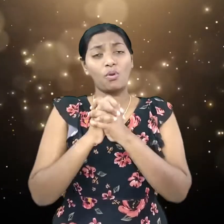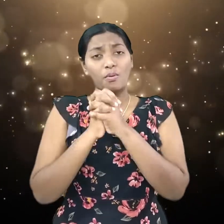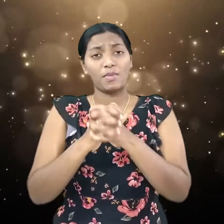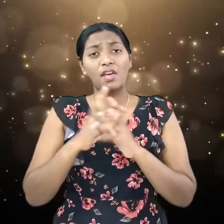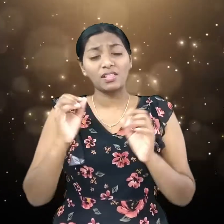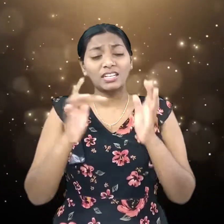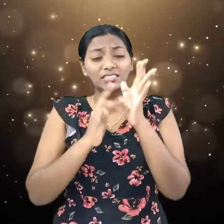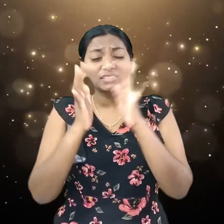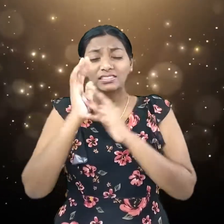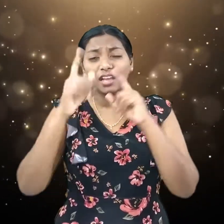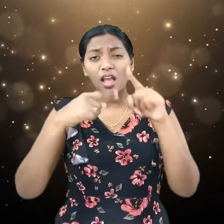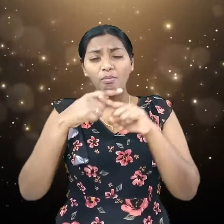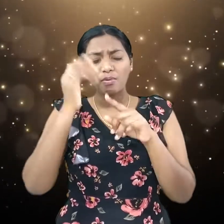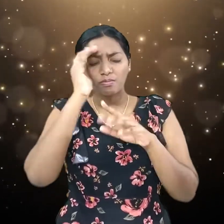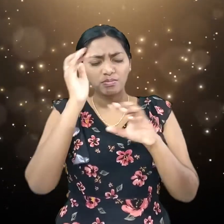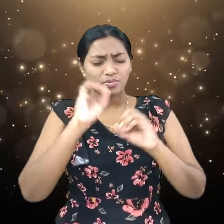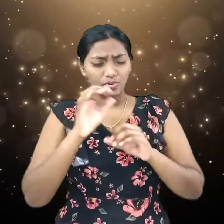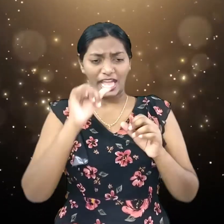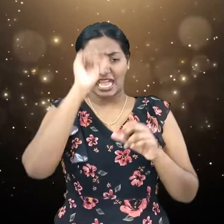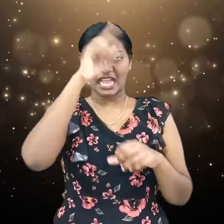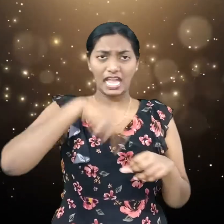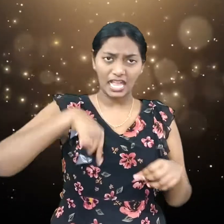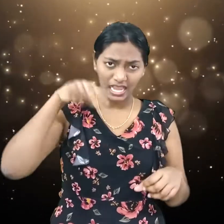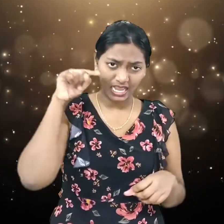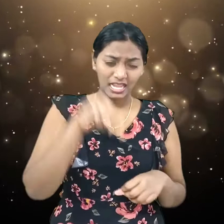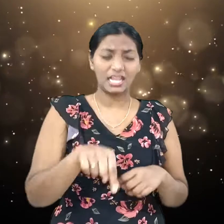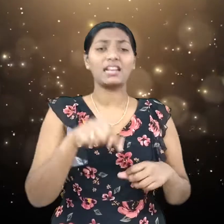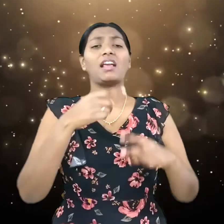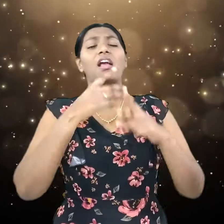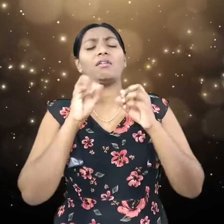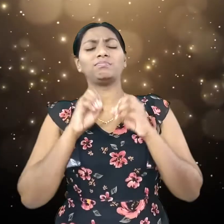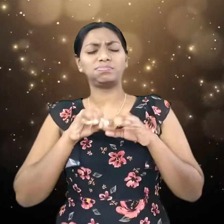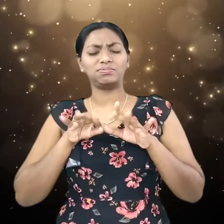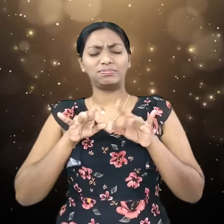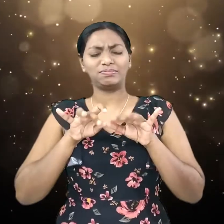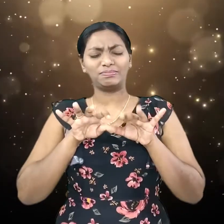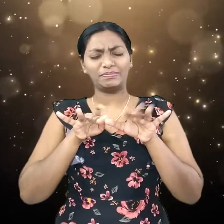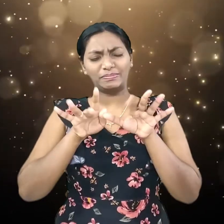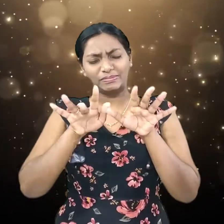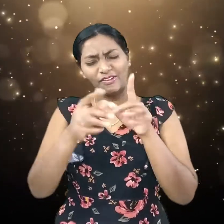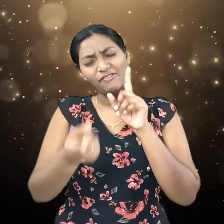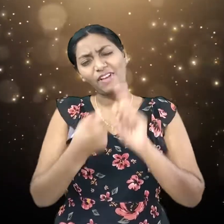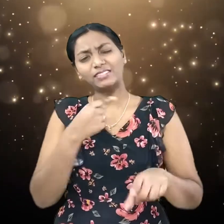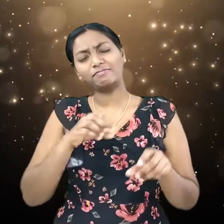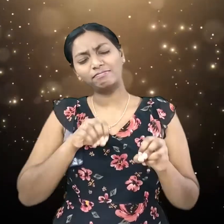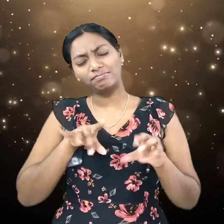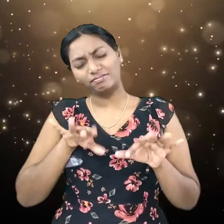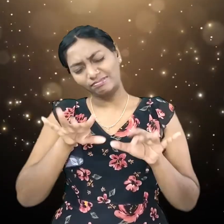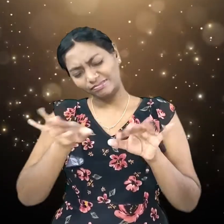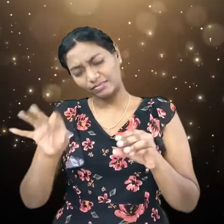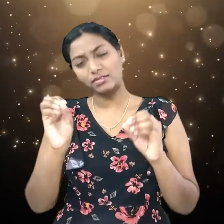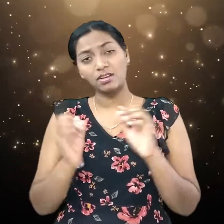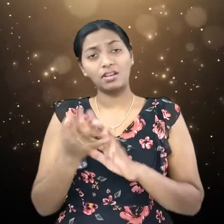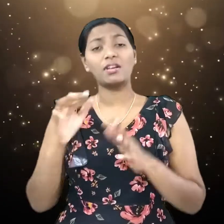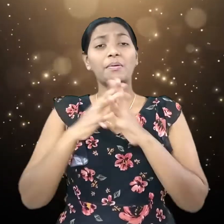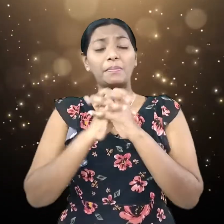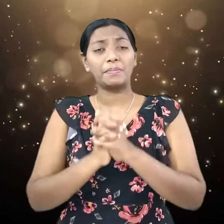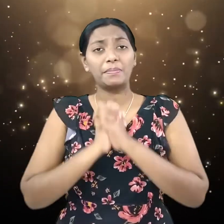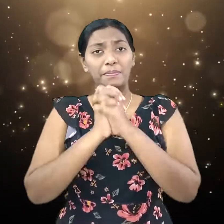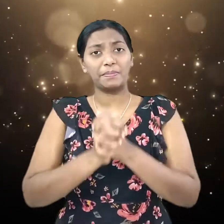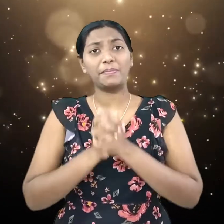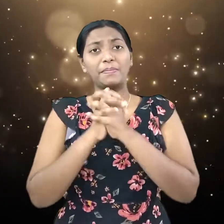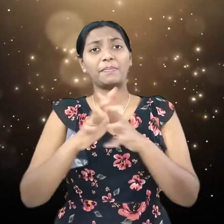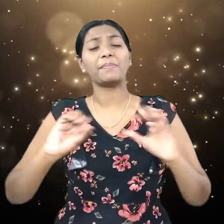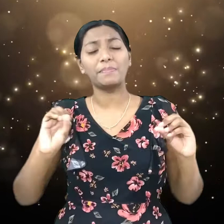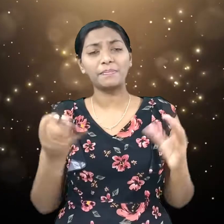कि सुसमाचार हर देश में, भारत देश में तेजी से फैल रहा है यीशु मसीह के नाम में। अल ई जका बा अस